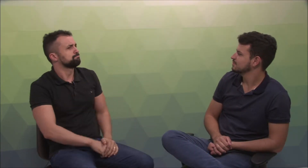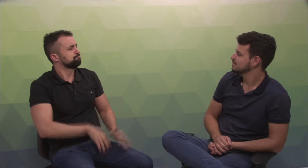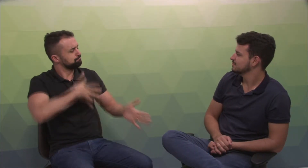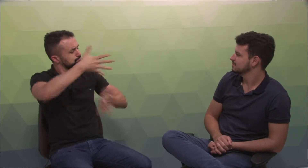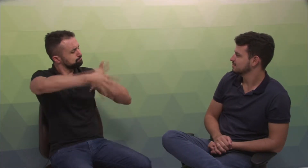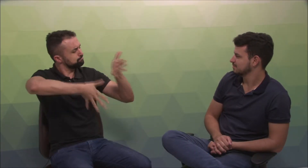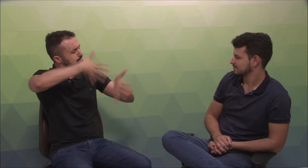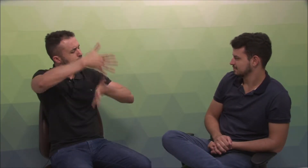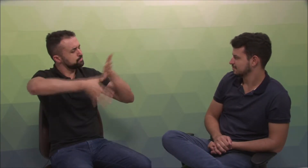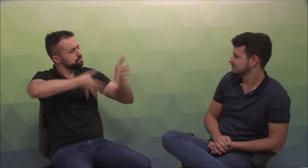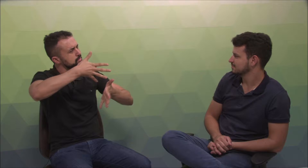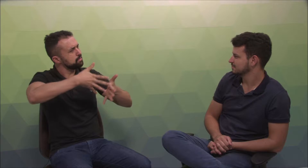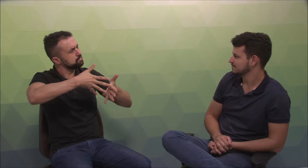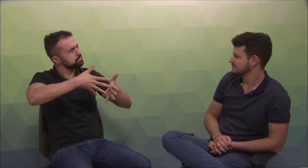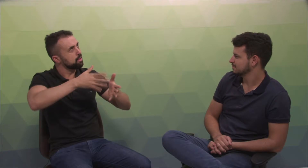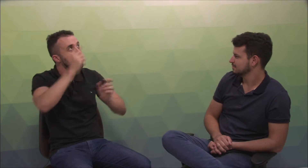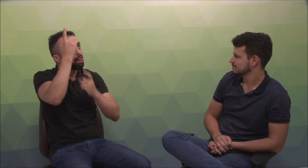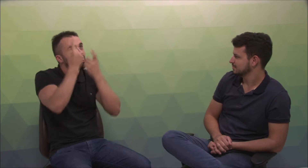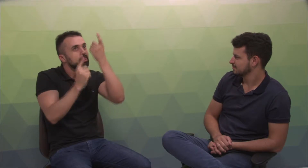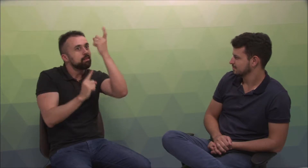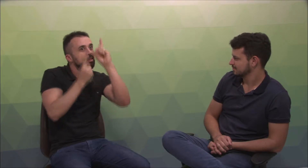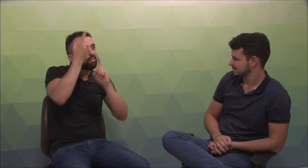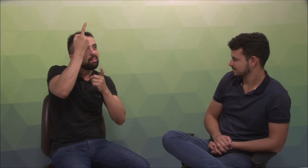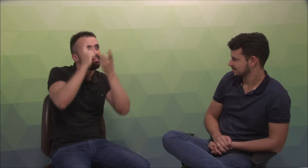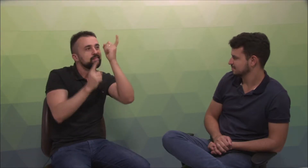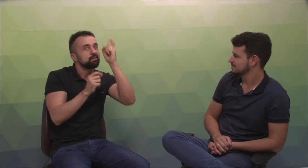As línguas de sinais são mímica?